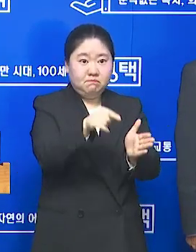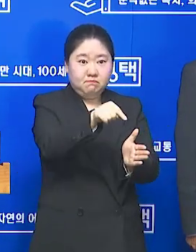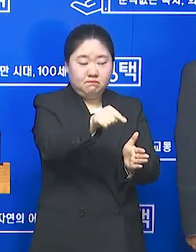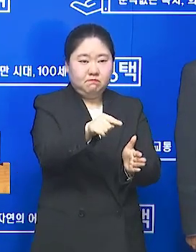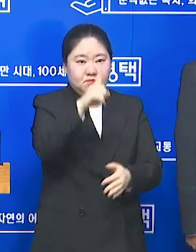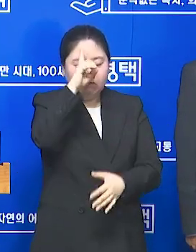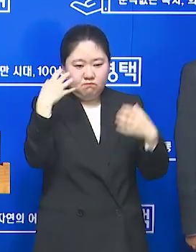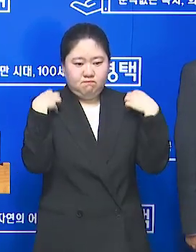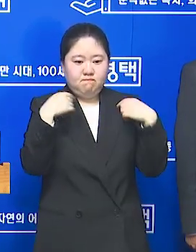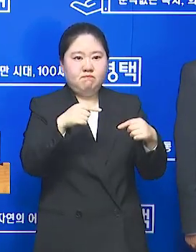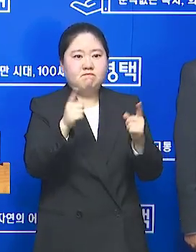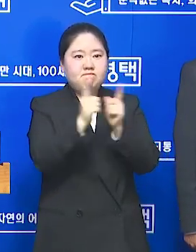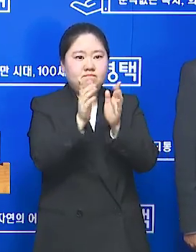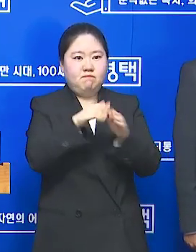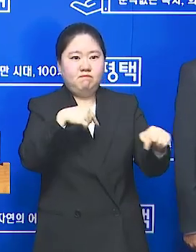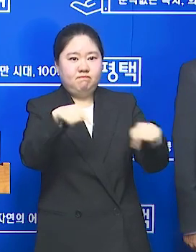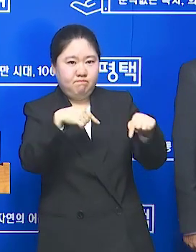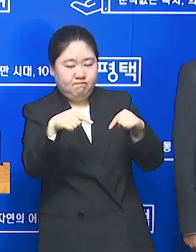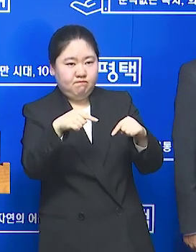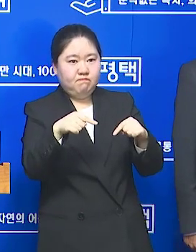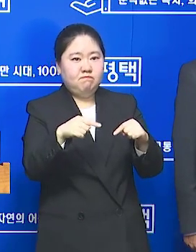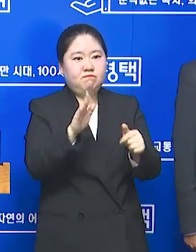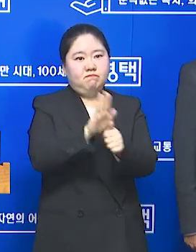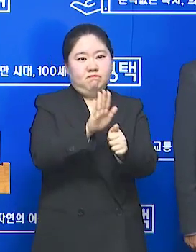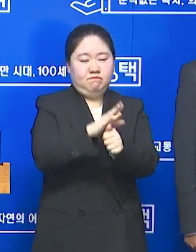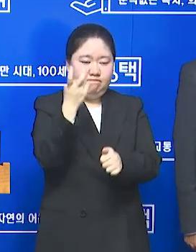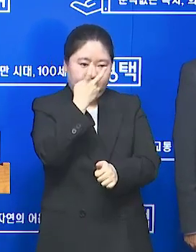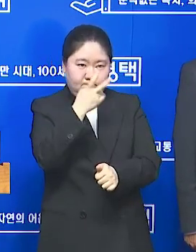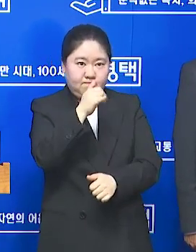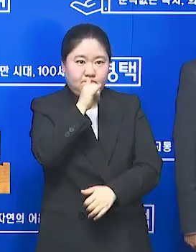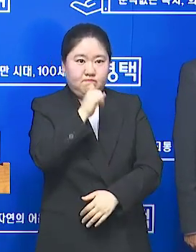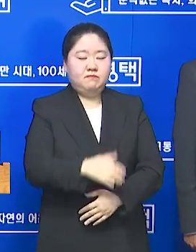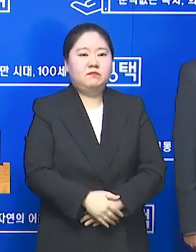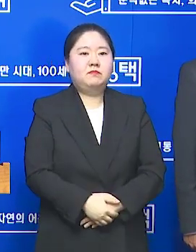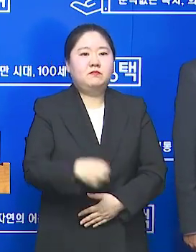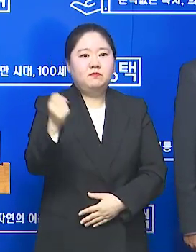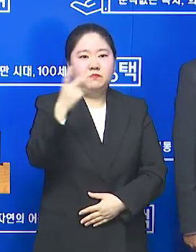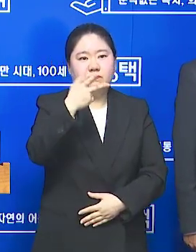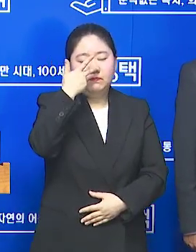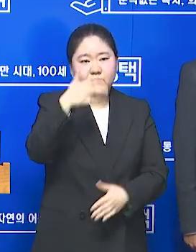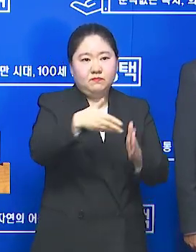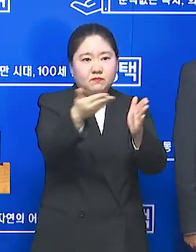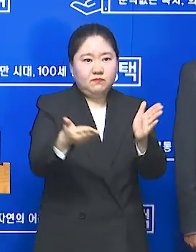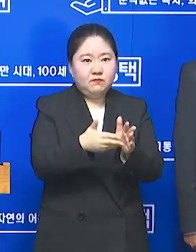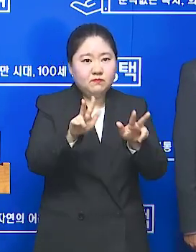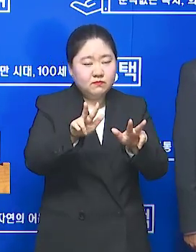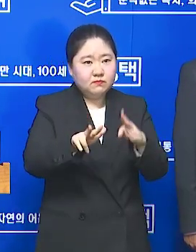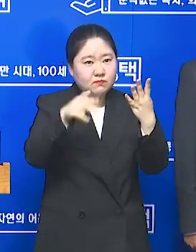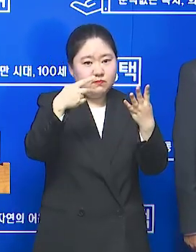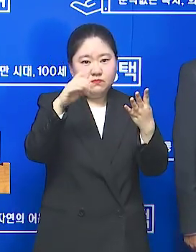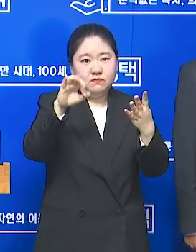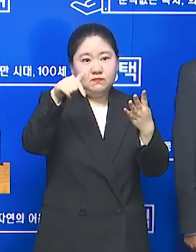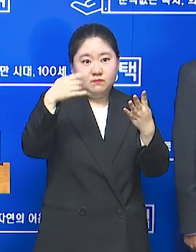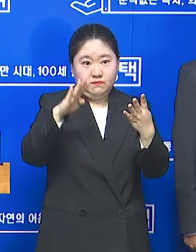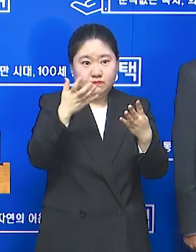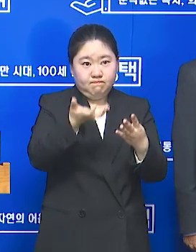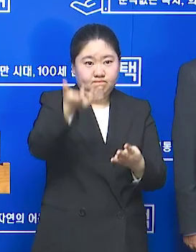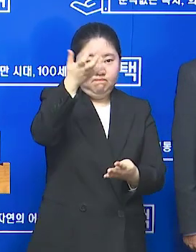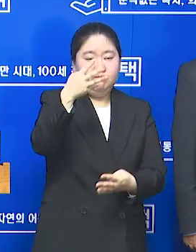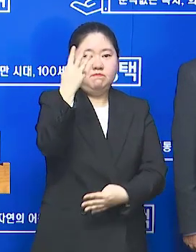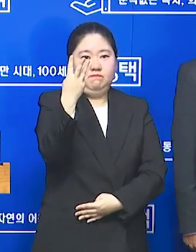정부에서 직접적으로 관여하게 될 것입니다. 또한 평택호 수질을 현재 4등급에서 3등급으로